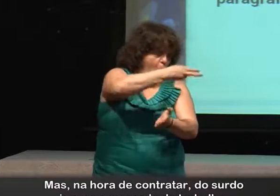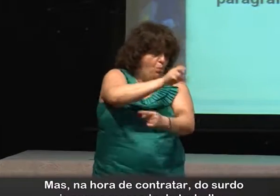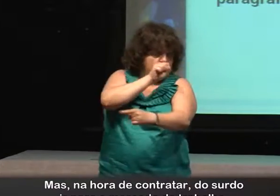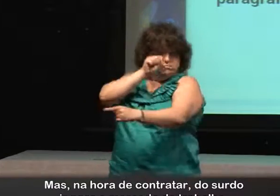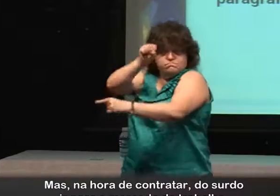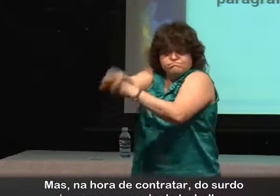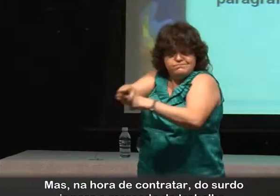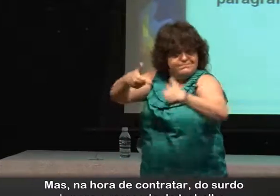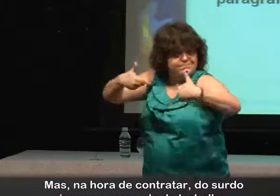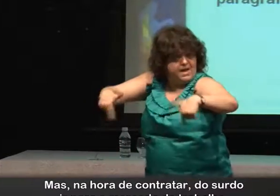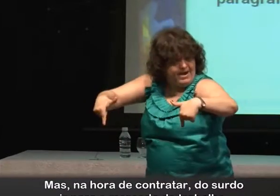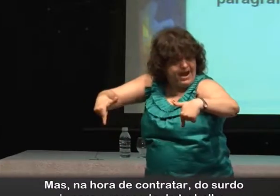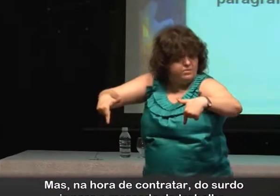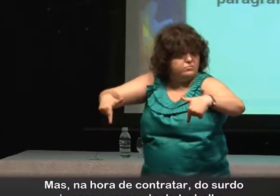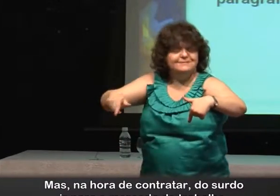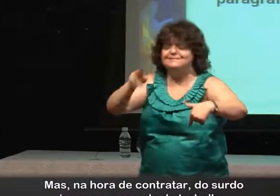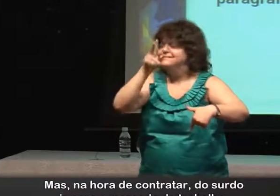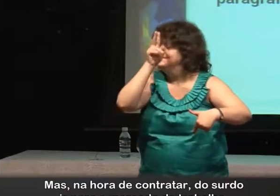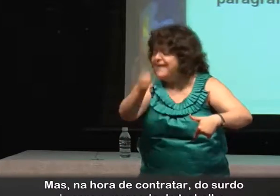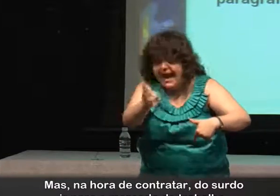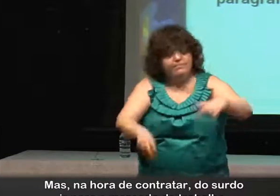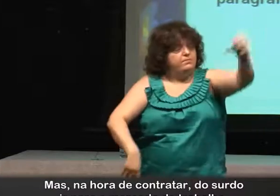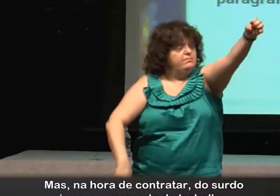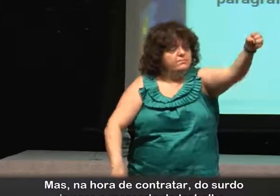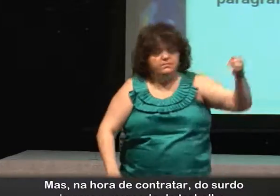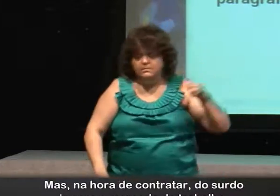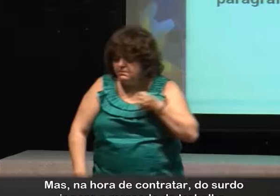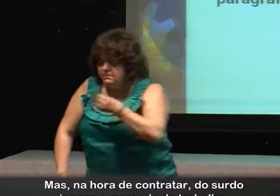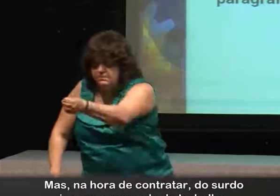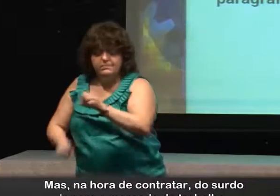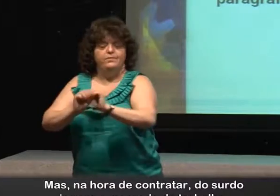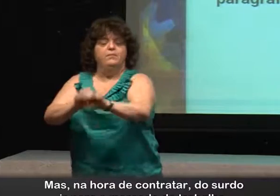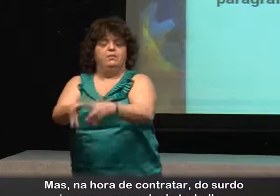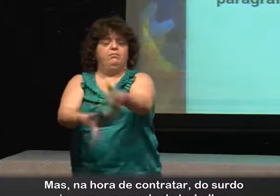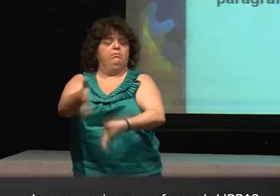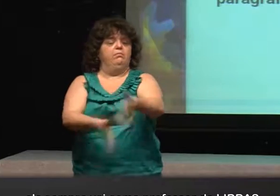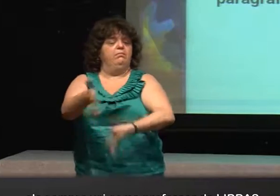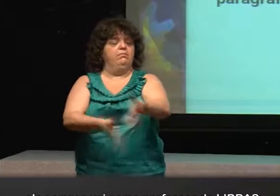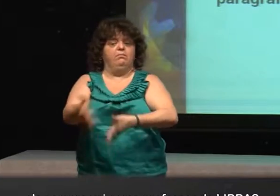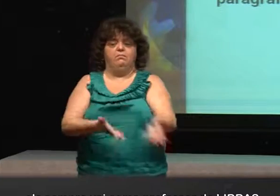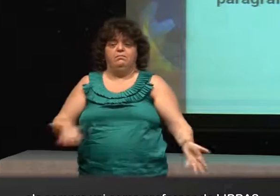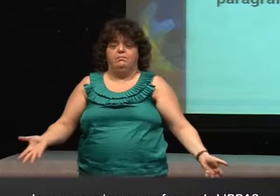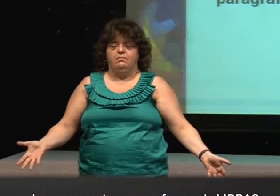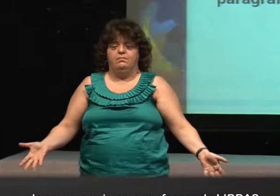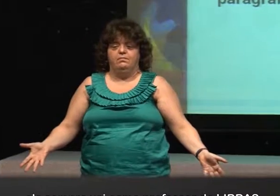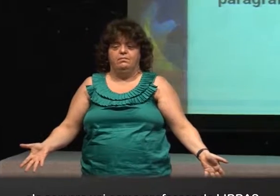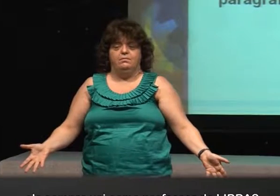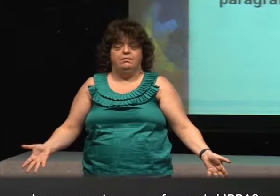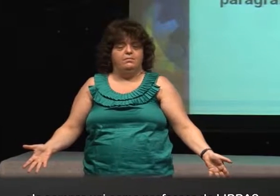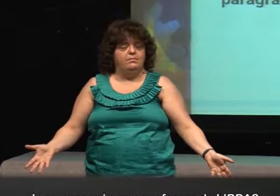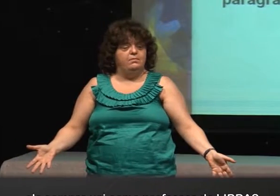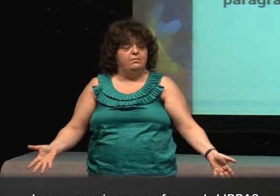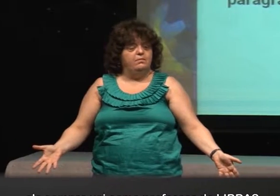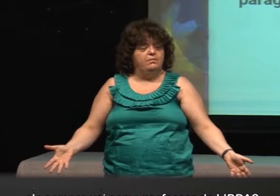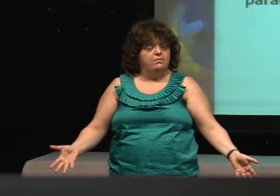de contratar ou do surdo ir para o mercado de trabalho, ele sempre vai como professor de Libras.